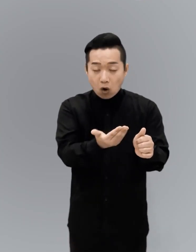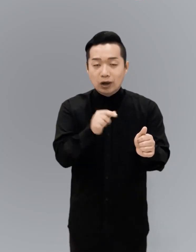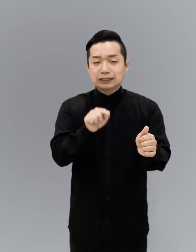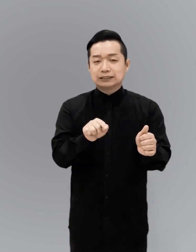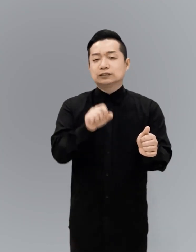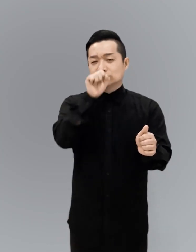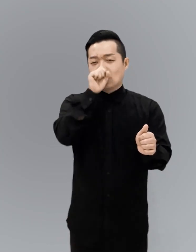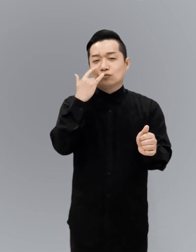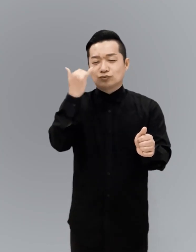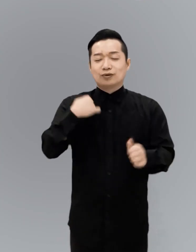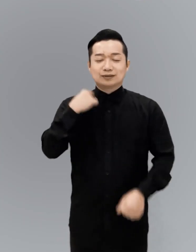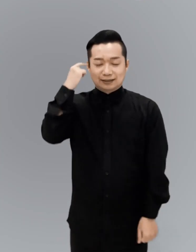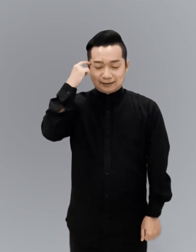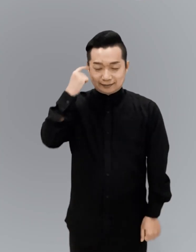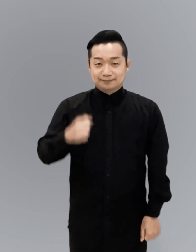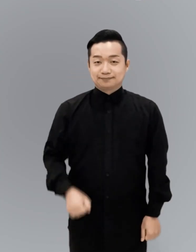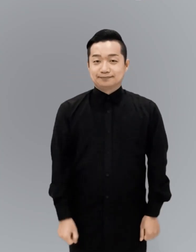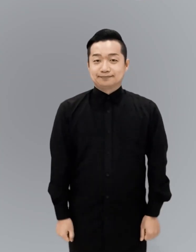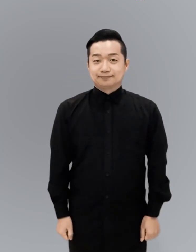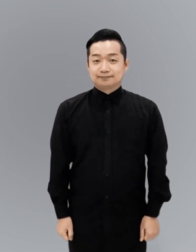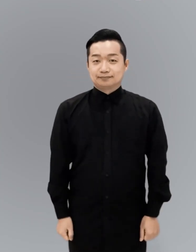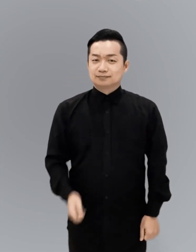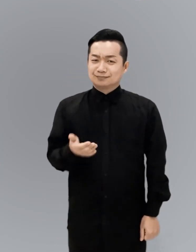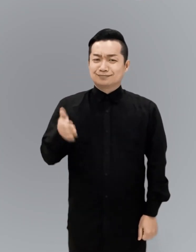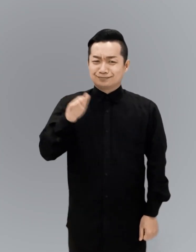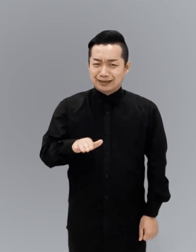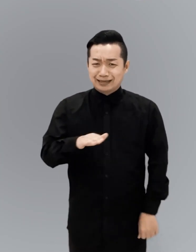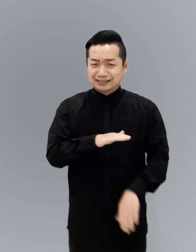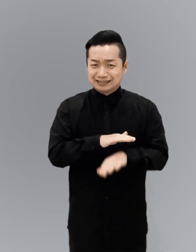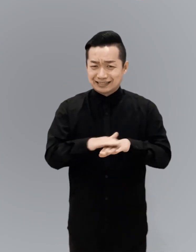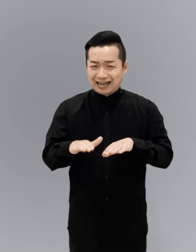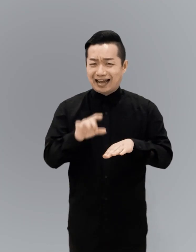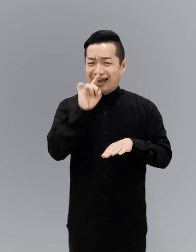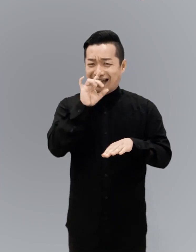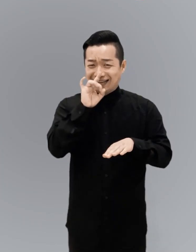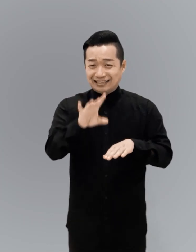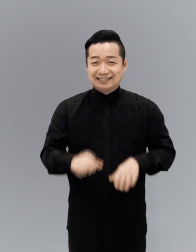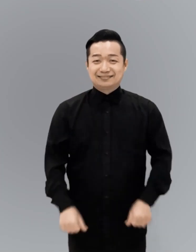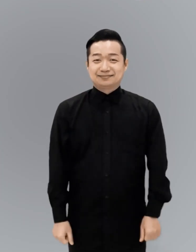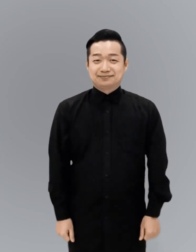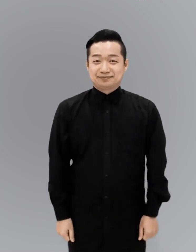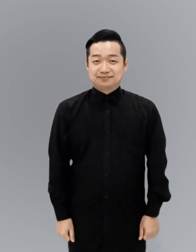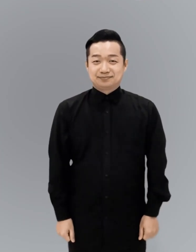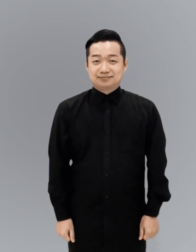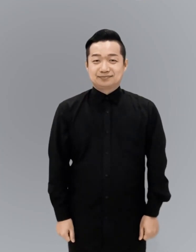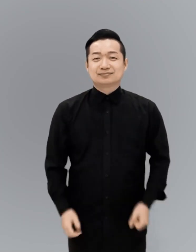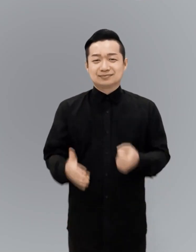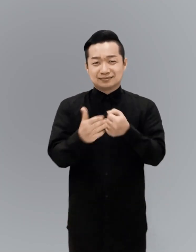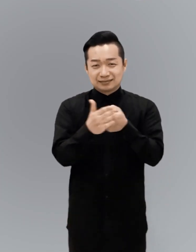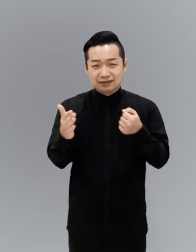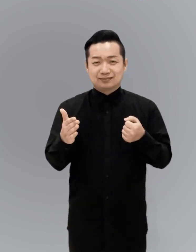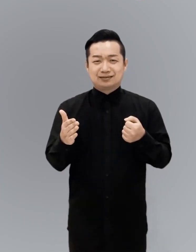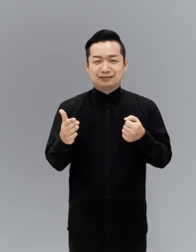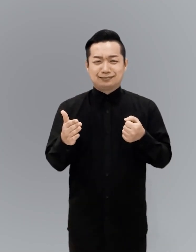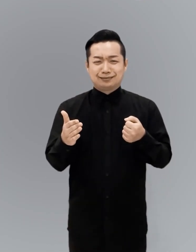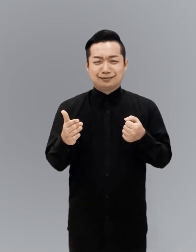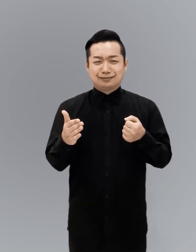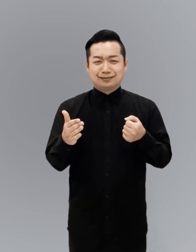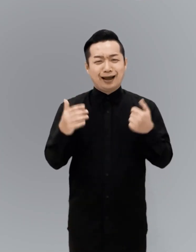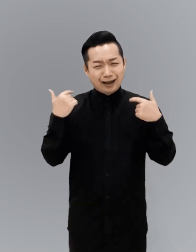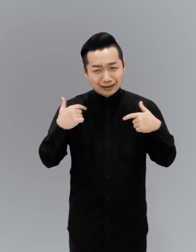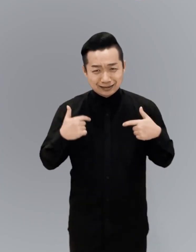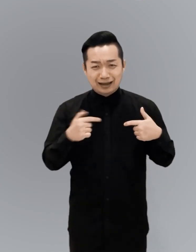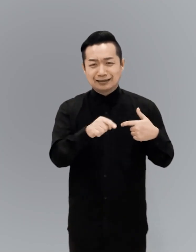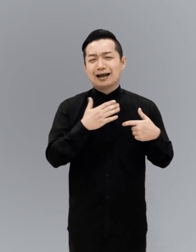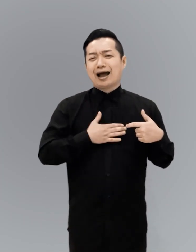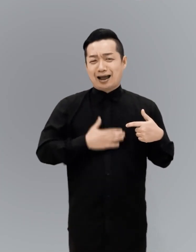기다려주는 것이 좋은 부모라고 생각합니다. 근데 저도 그렇게 늘 안 돼요. 그래서 늘 근데